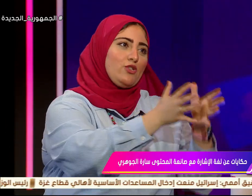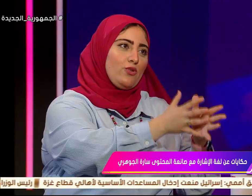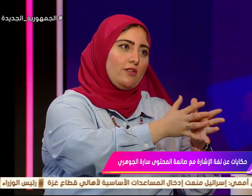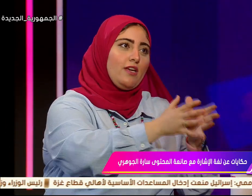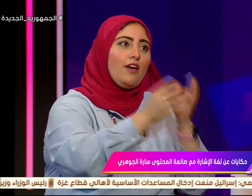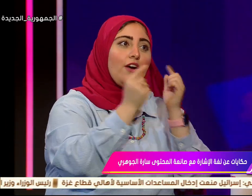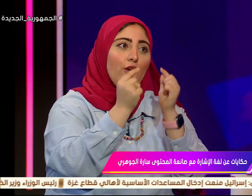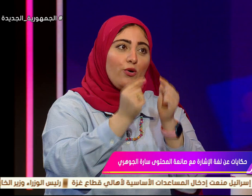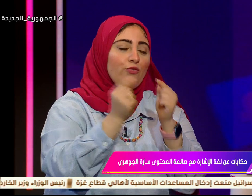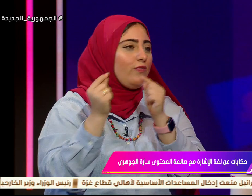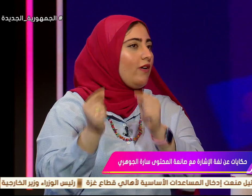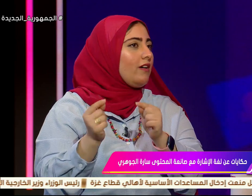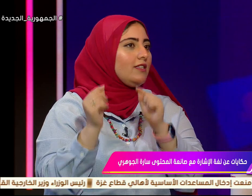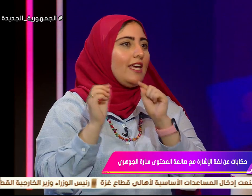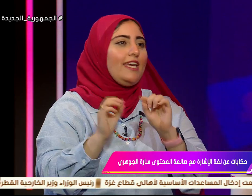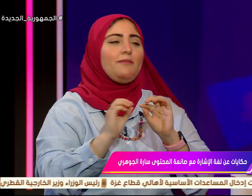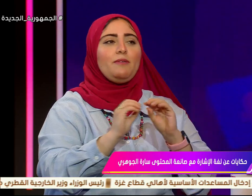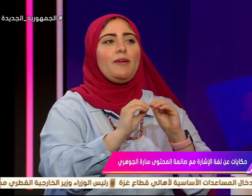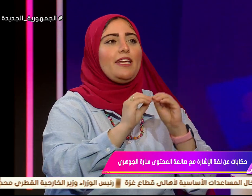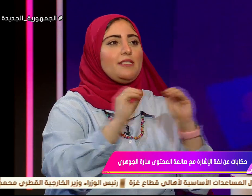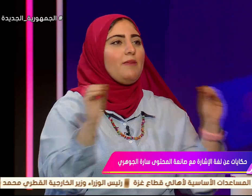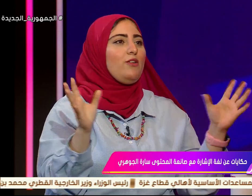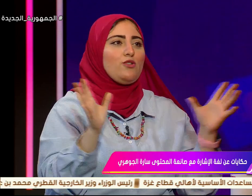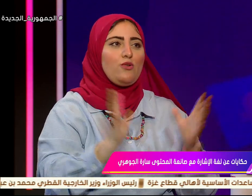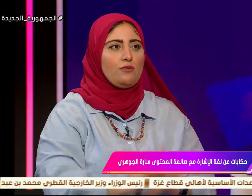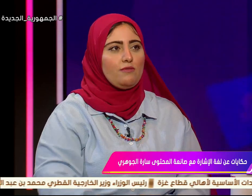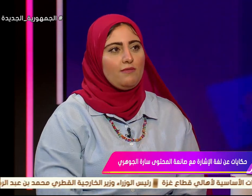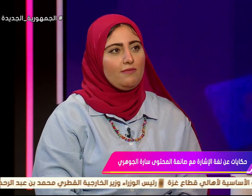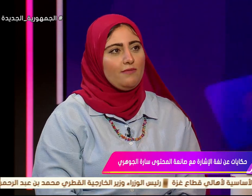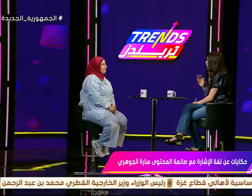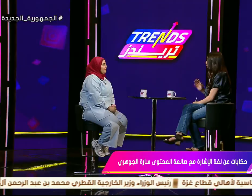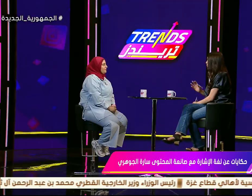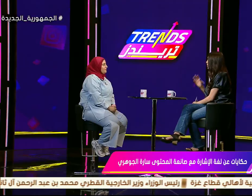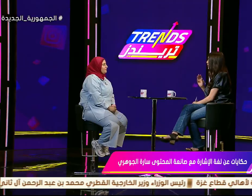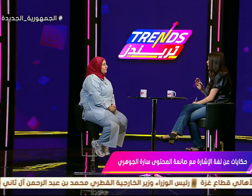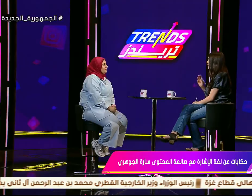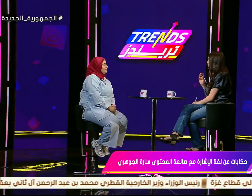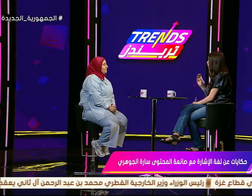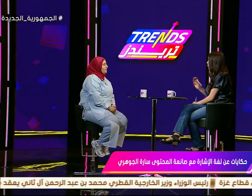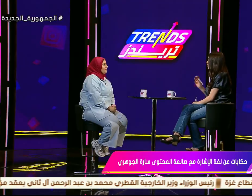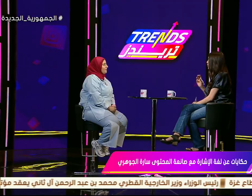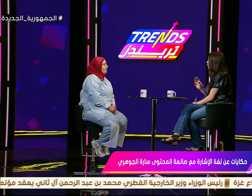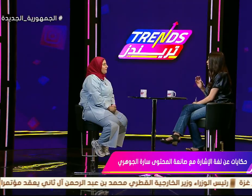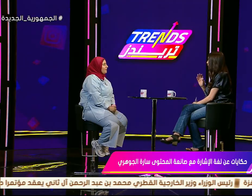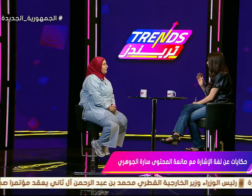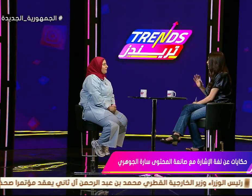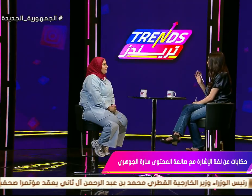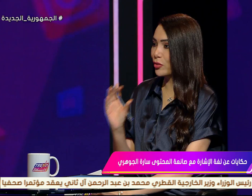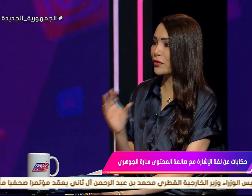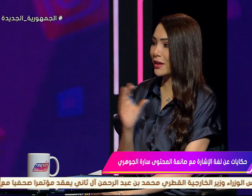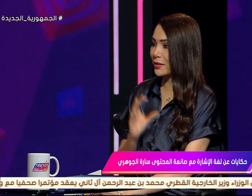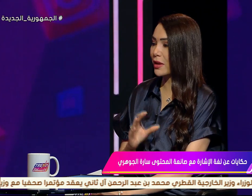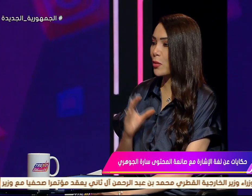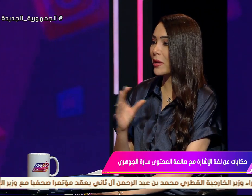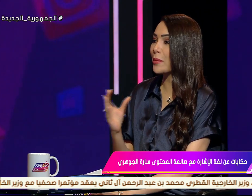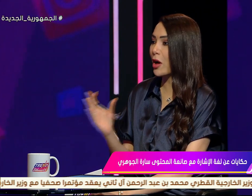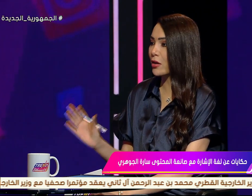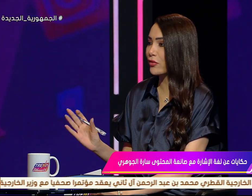إشارة. الحروف فقط هي اللي بتبقى الأسماء الأشخاص، والحركات بتاعة الحروف بتكون على قد الحروف، يعني بالضبط، يعني